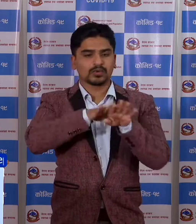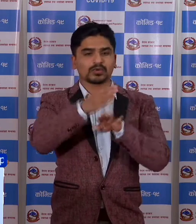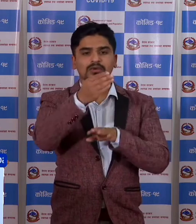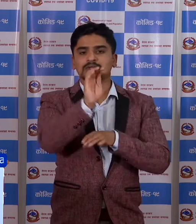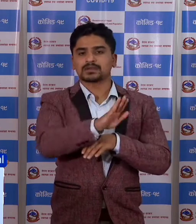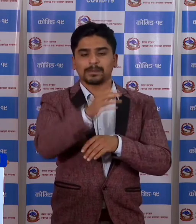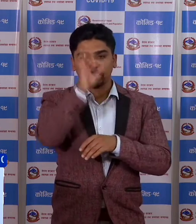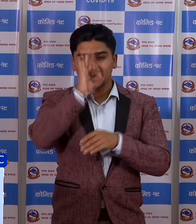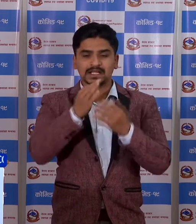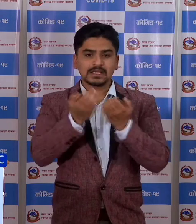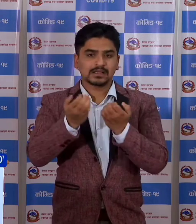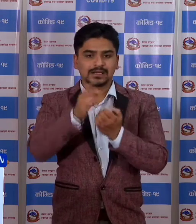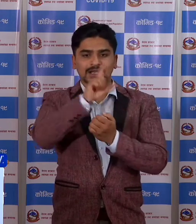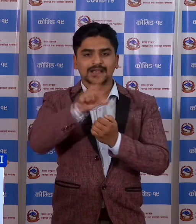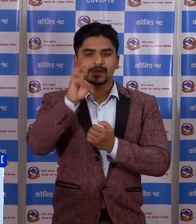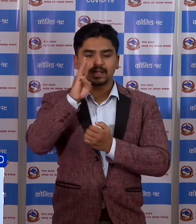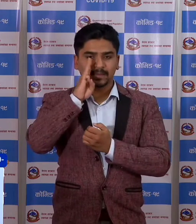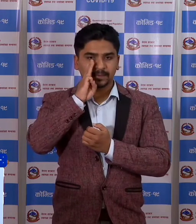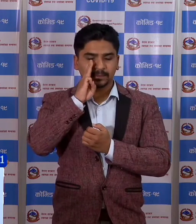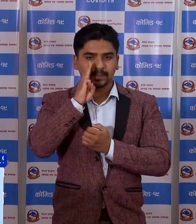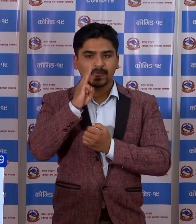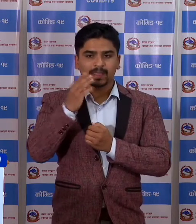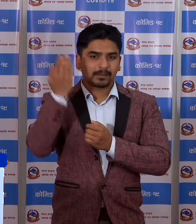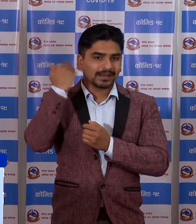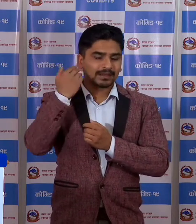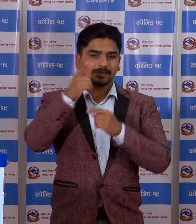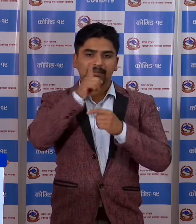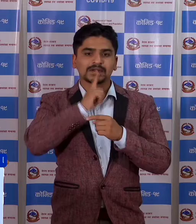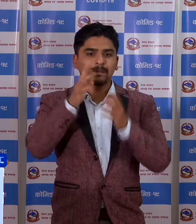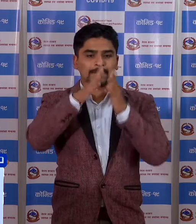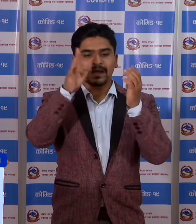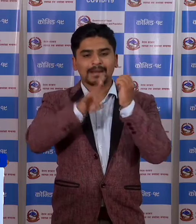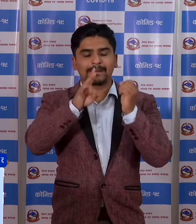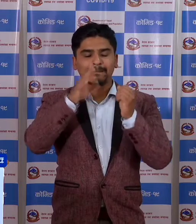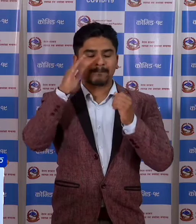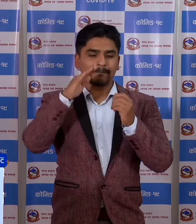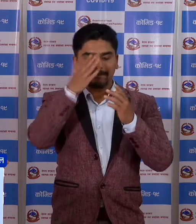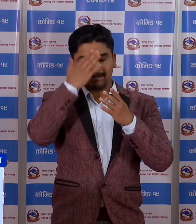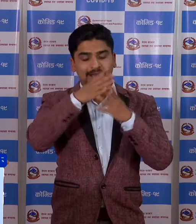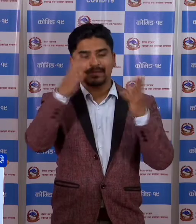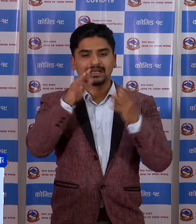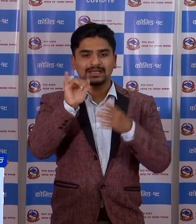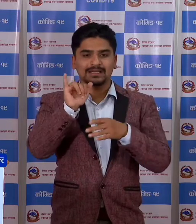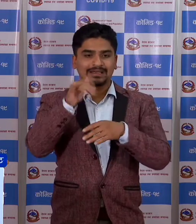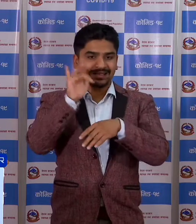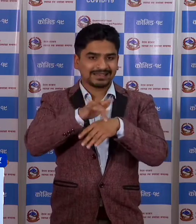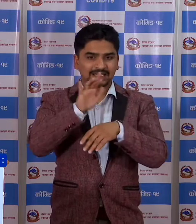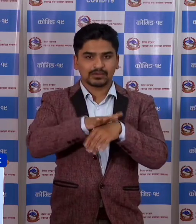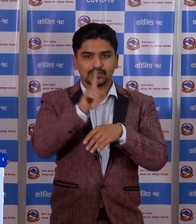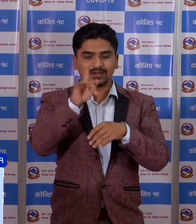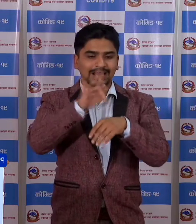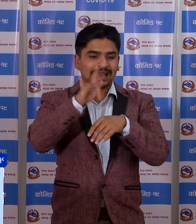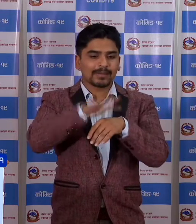छ। खास गरेर नेपालमा गएको वर्ष महामारीको रूपमा फैलिएको डेङ्गे रोग